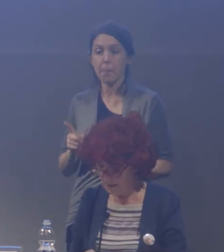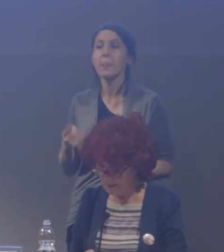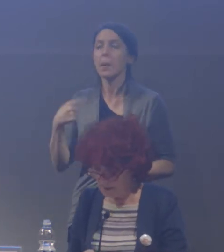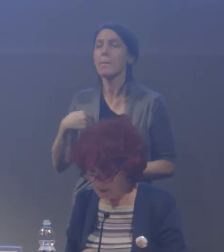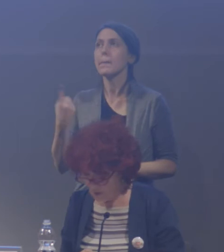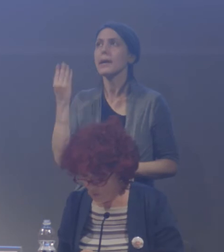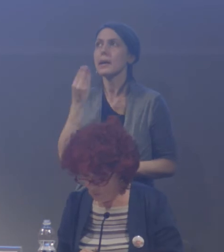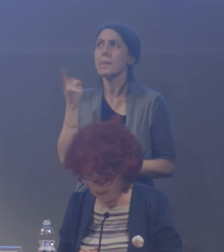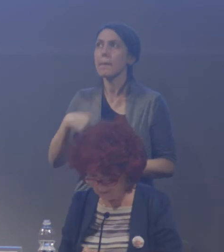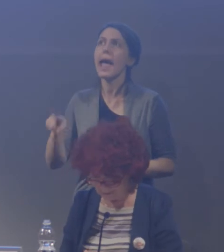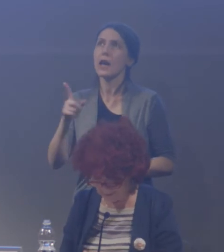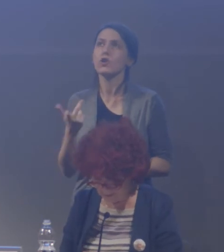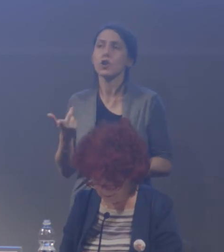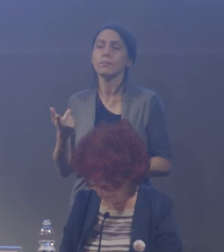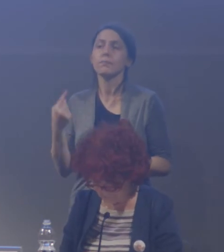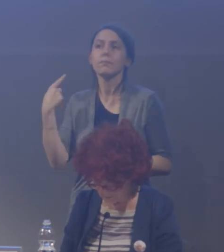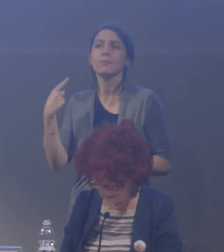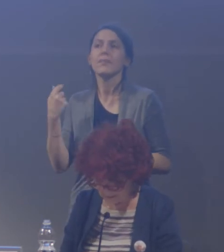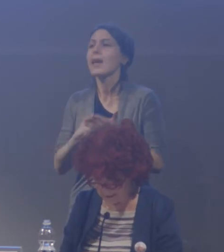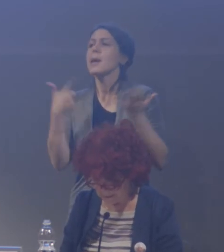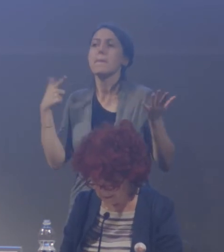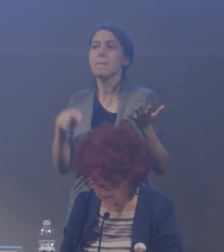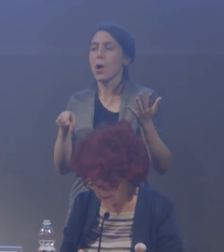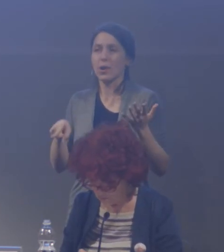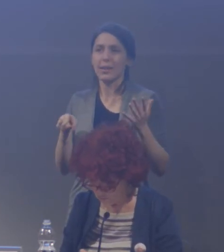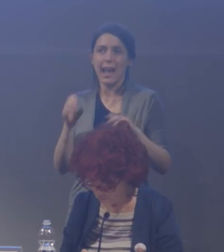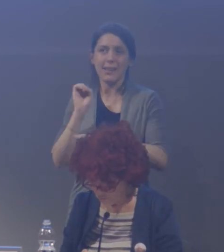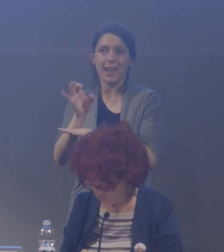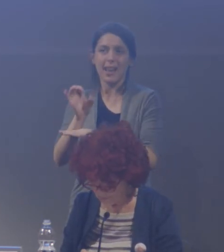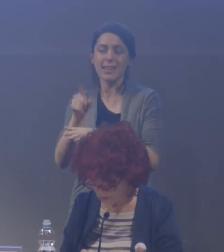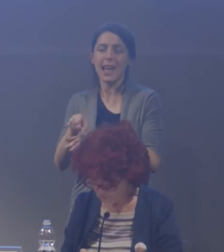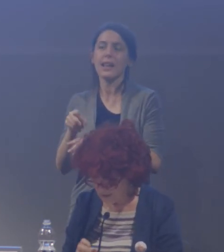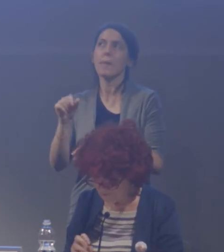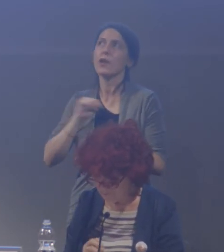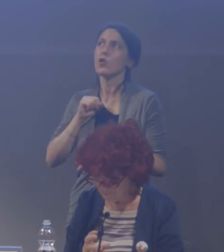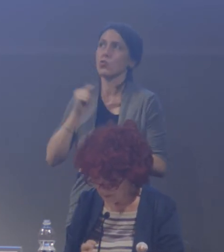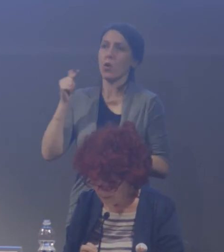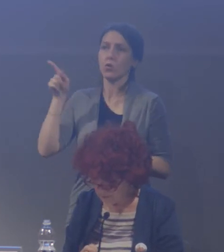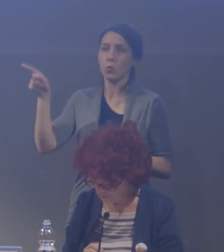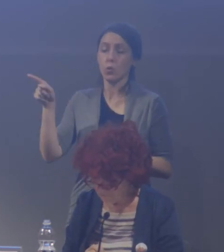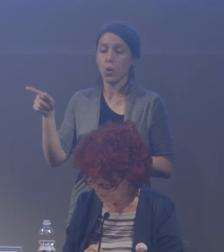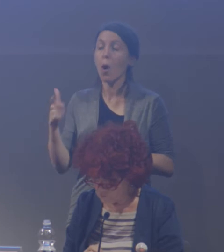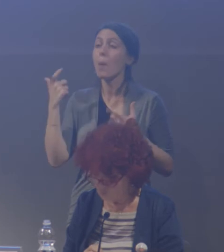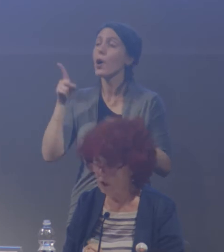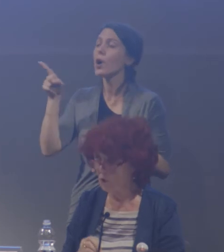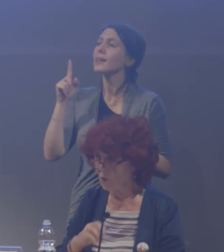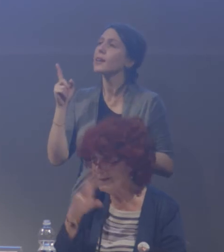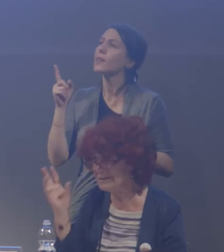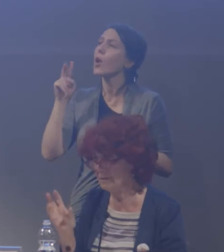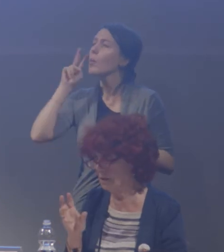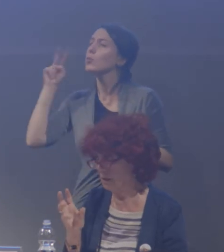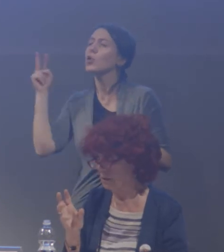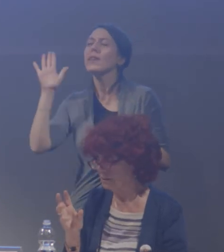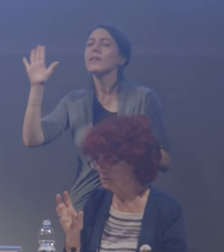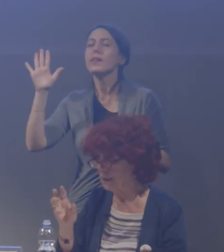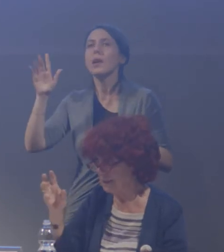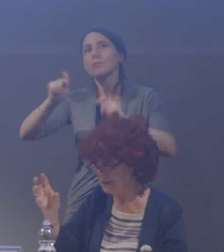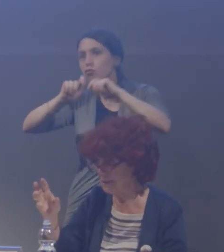sia un altro degli elementi fondamentali dell'insegnamento di Tullio De Mauro, che aveva veramente una visione